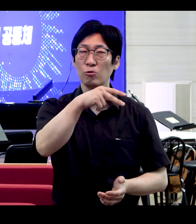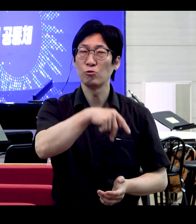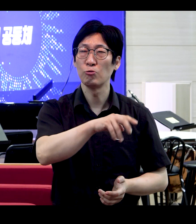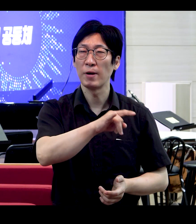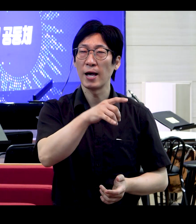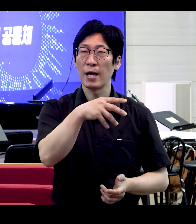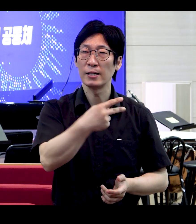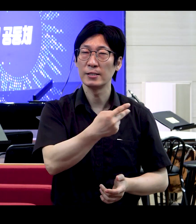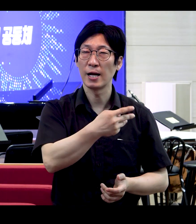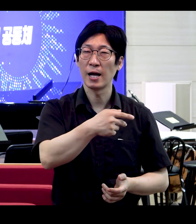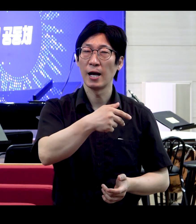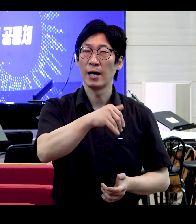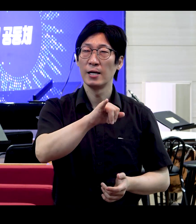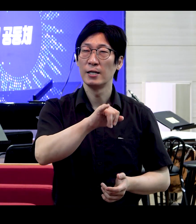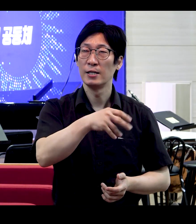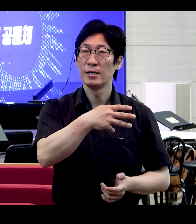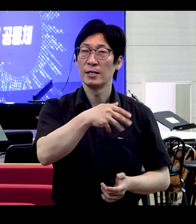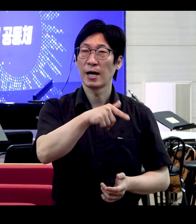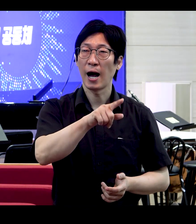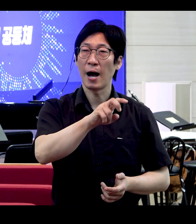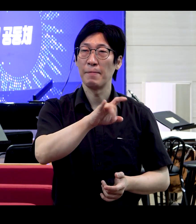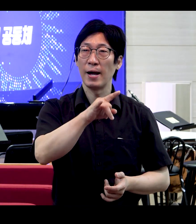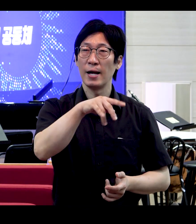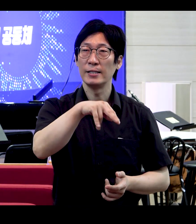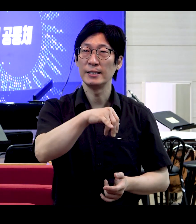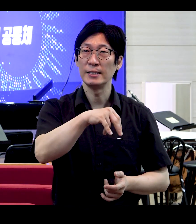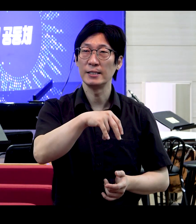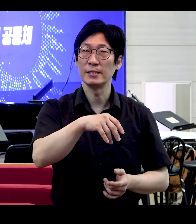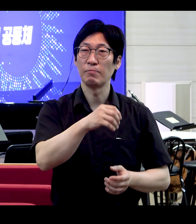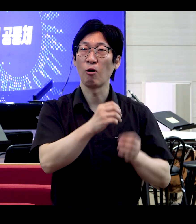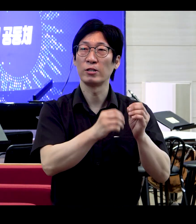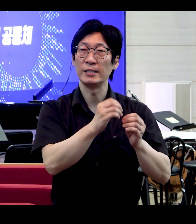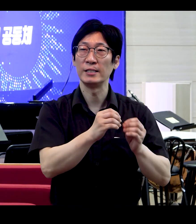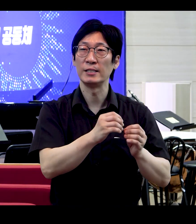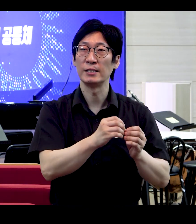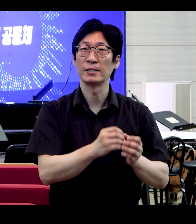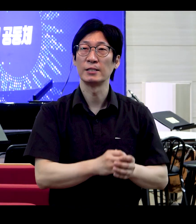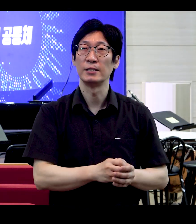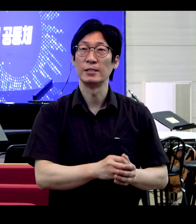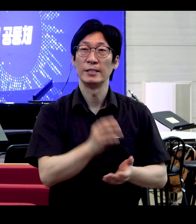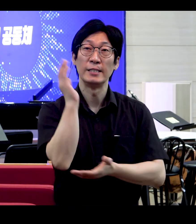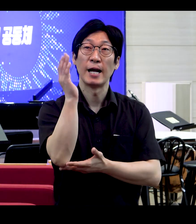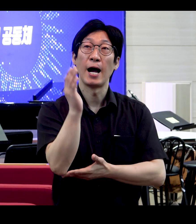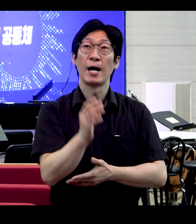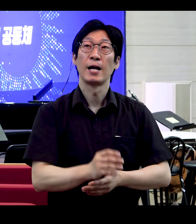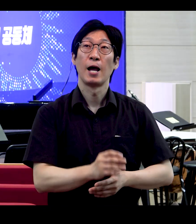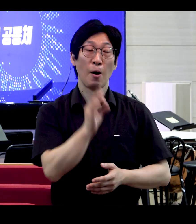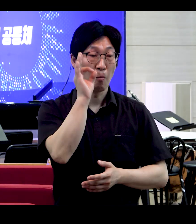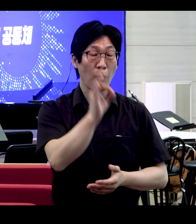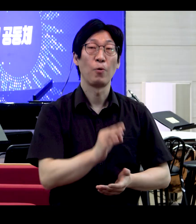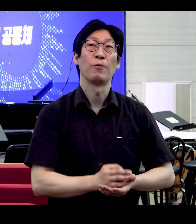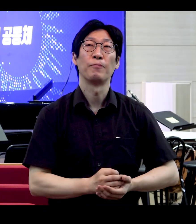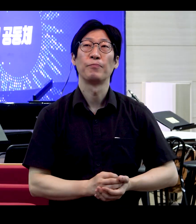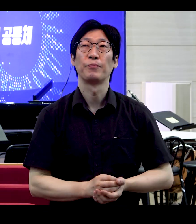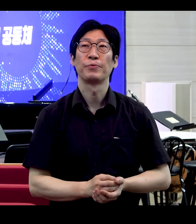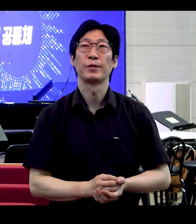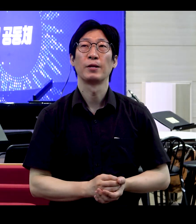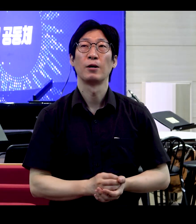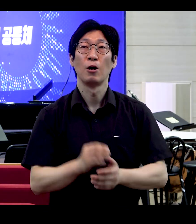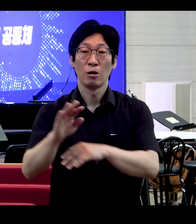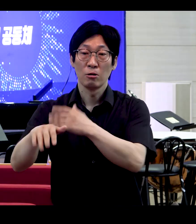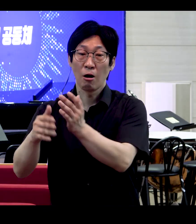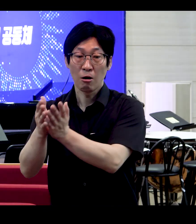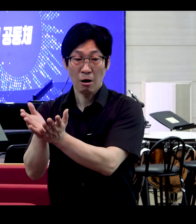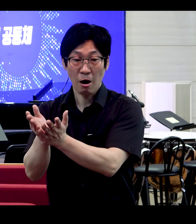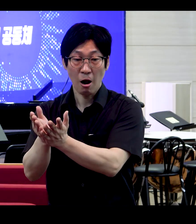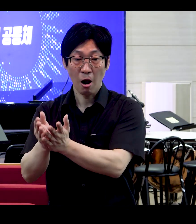수메르의 길가메시 에픽, 길가메시 서사시라는 거죠. 진짜 그 길가메시 서사시 보면요, 성경에